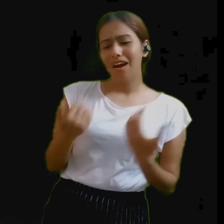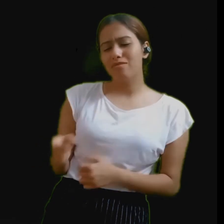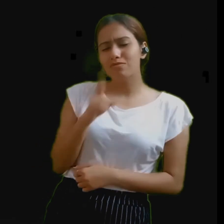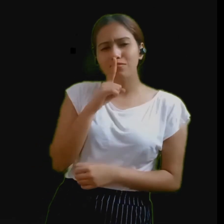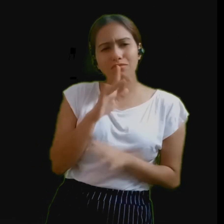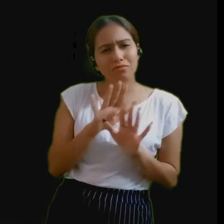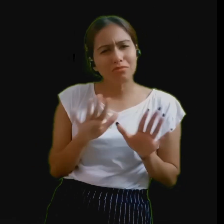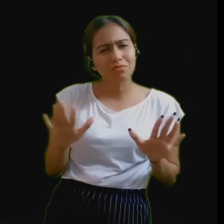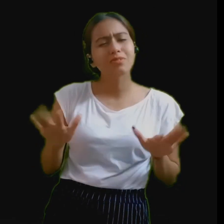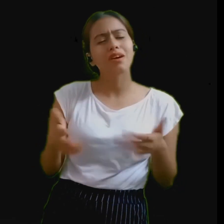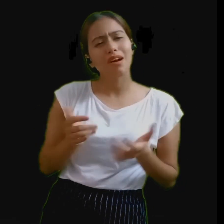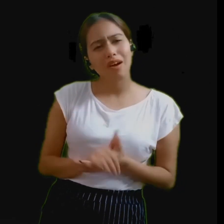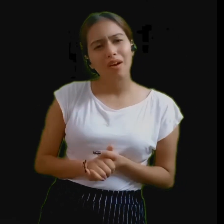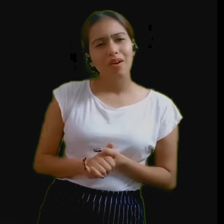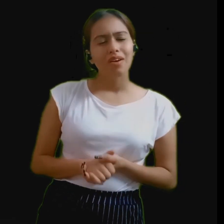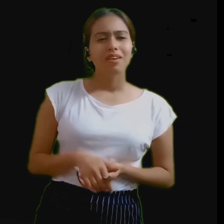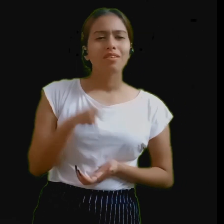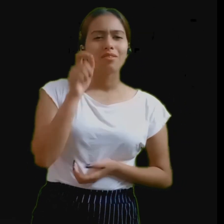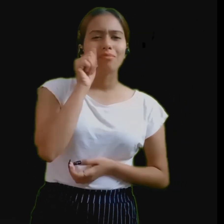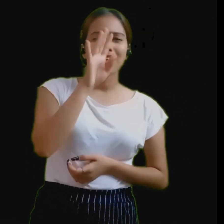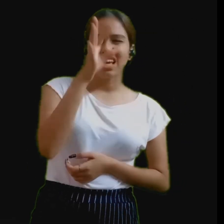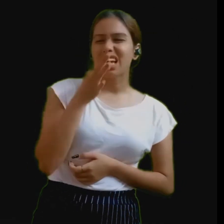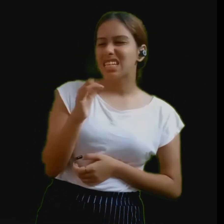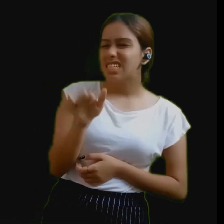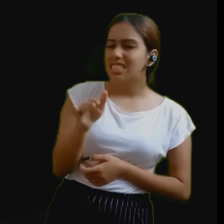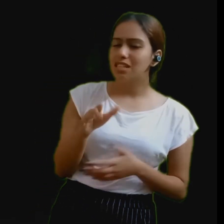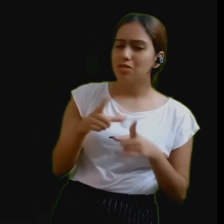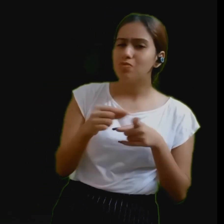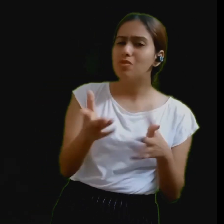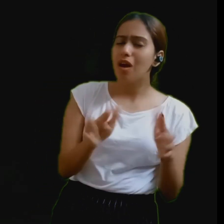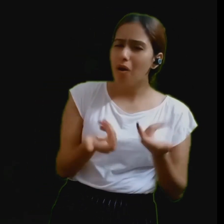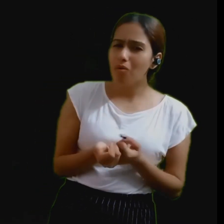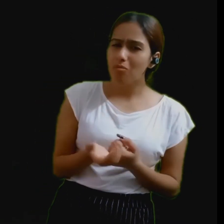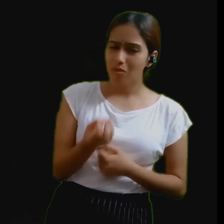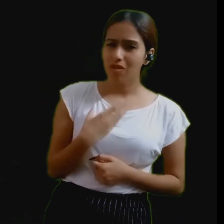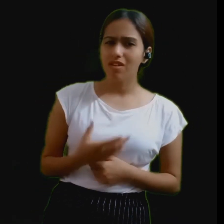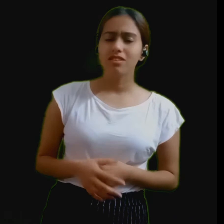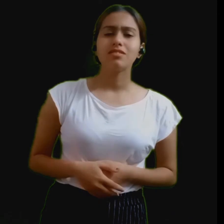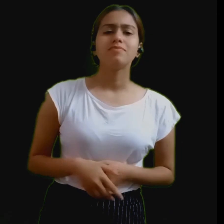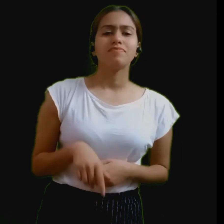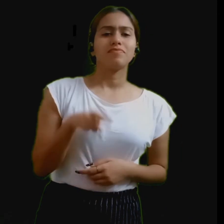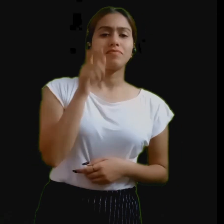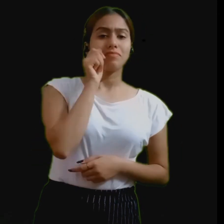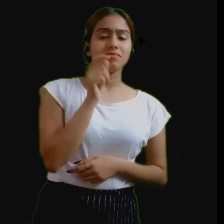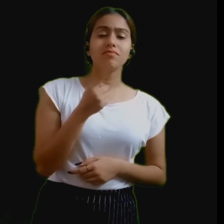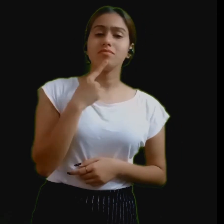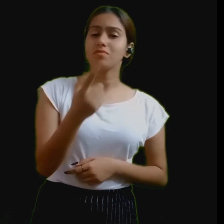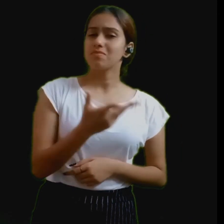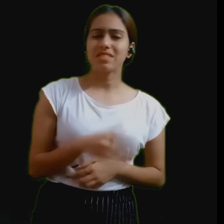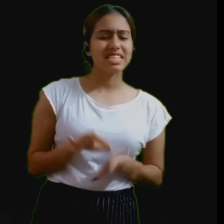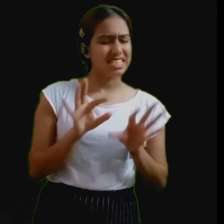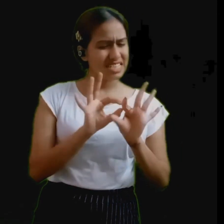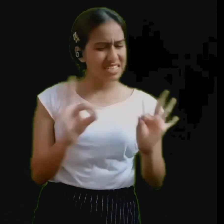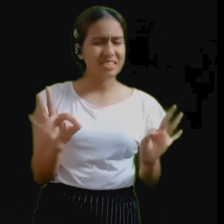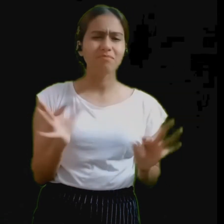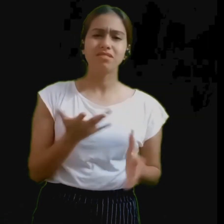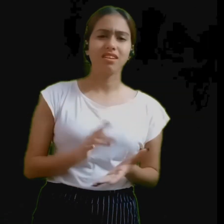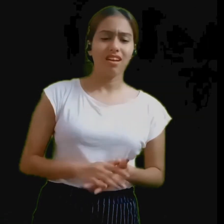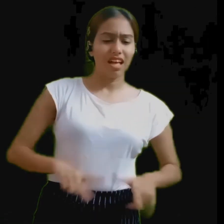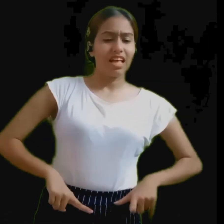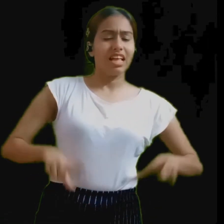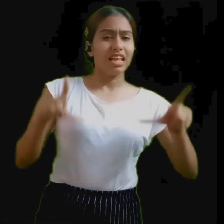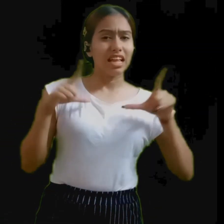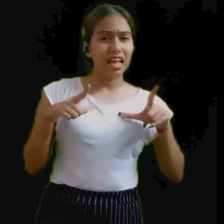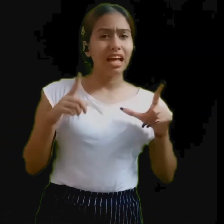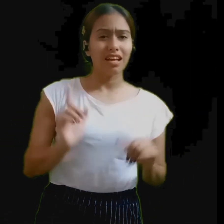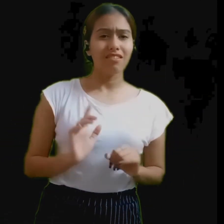बकरी बन गया है। तो फिलोसोफर ने कहा कि बादशाह, बड़ी सिंपल सी बात है, जिंदगी में जब तक खुद पर कोई विपत्ति नहीं आती, खुद